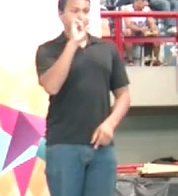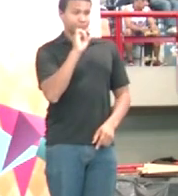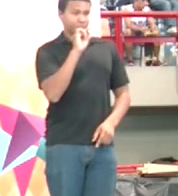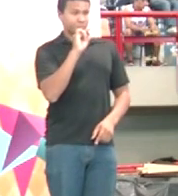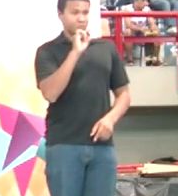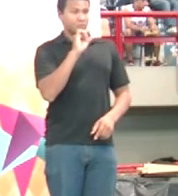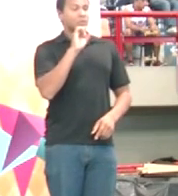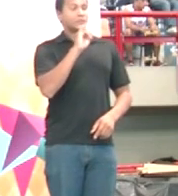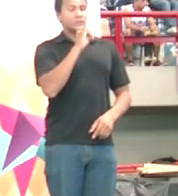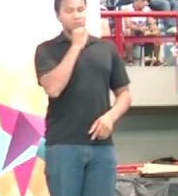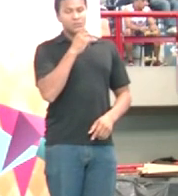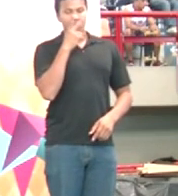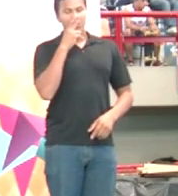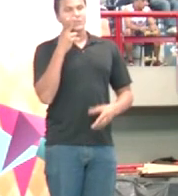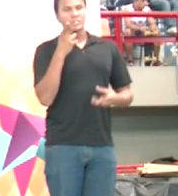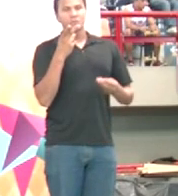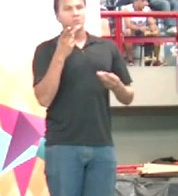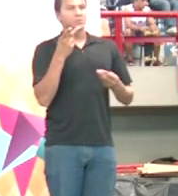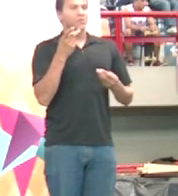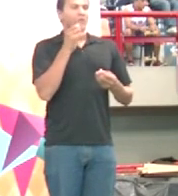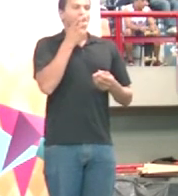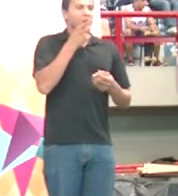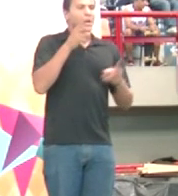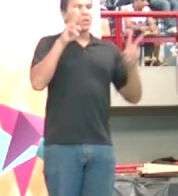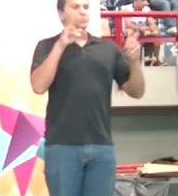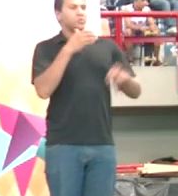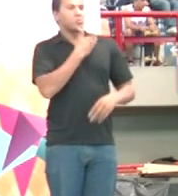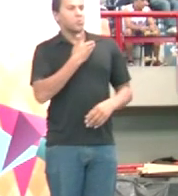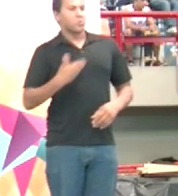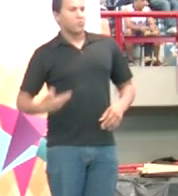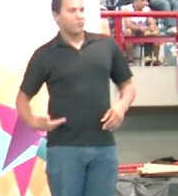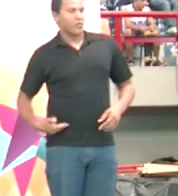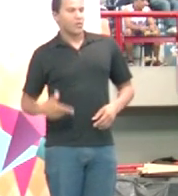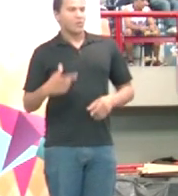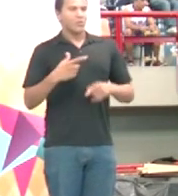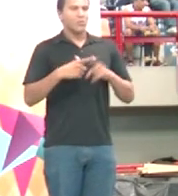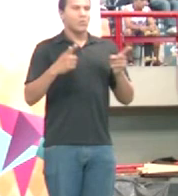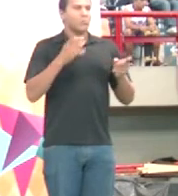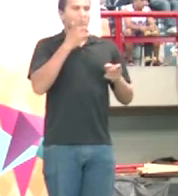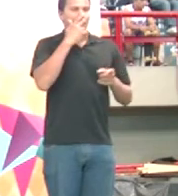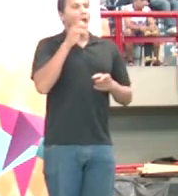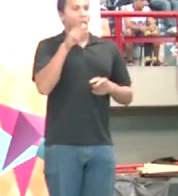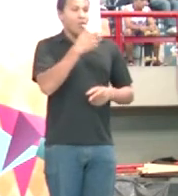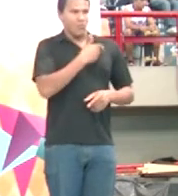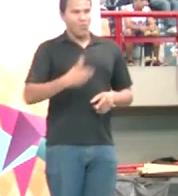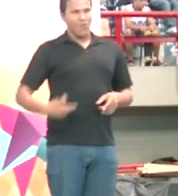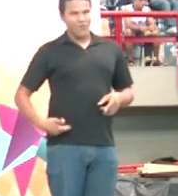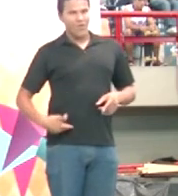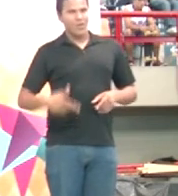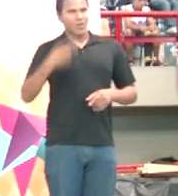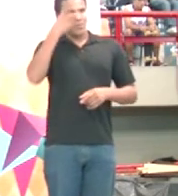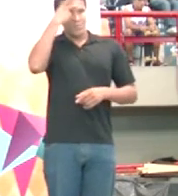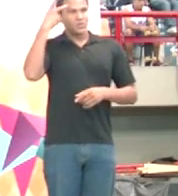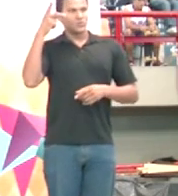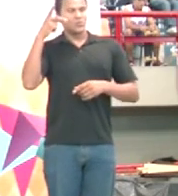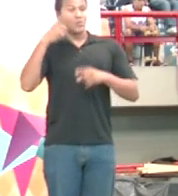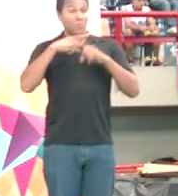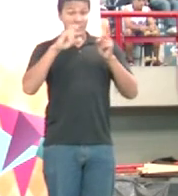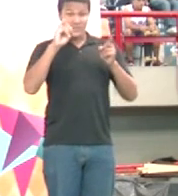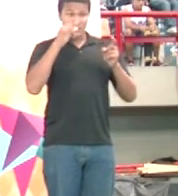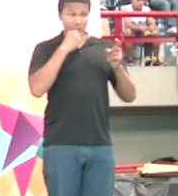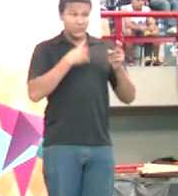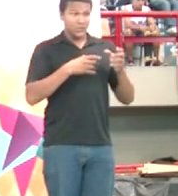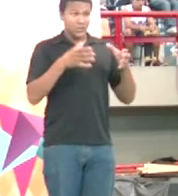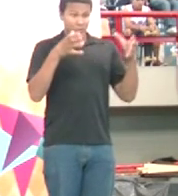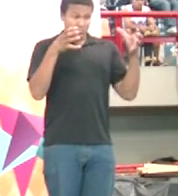exemplo, o governador fulano de tal, no governo de Dilma Rousseff, minúsculo. Mas quando o órgão